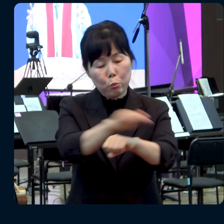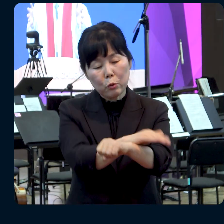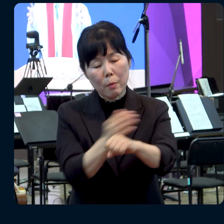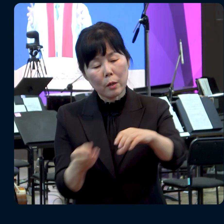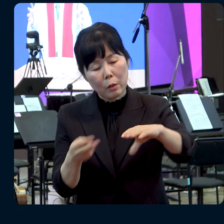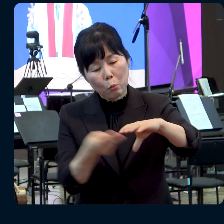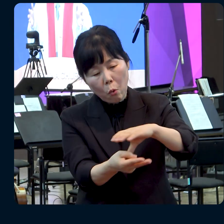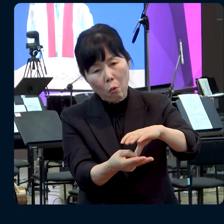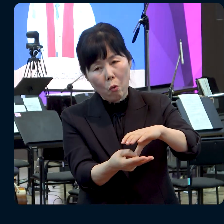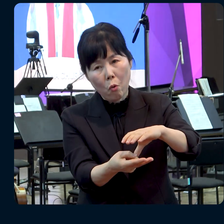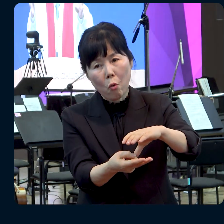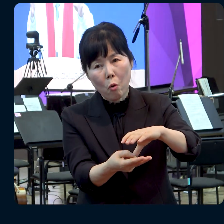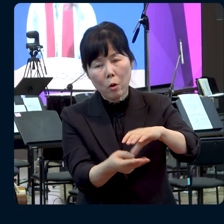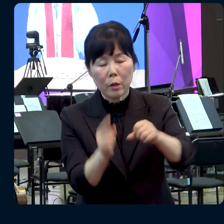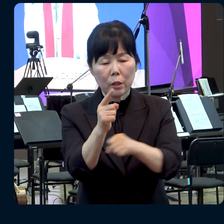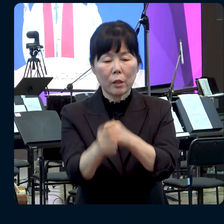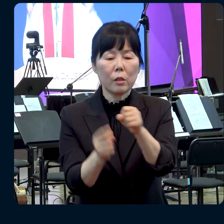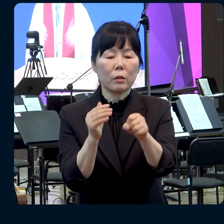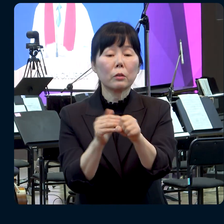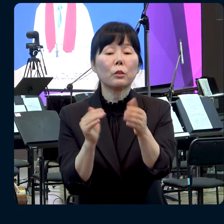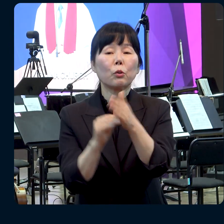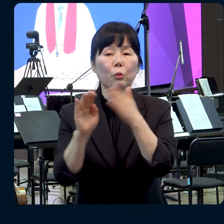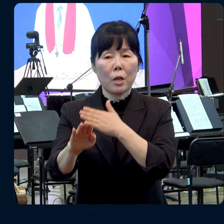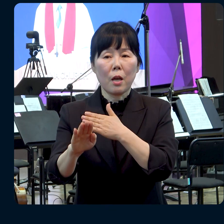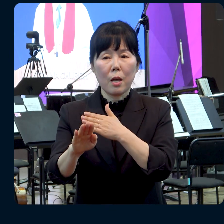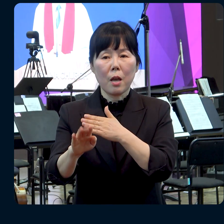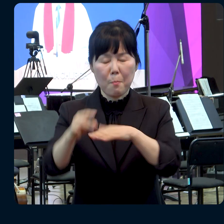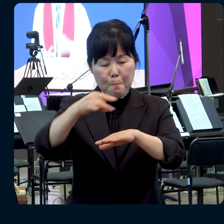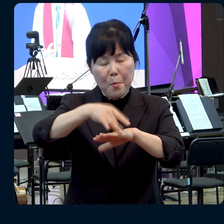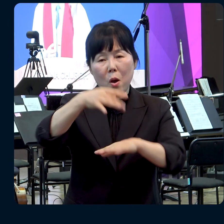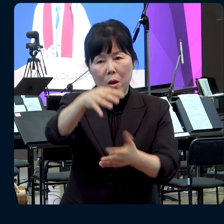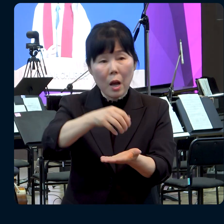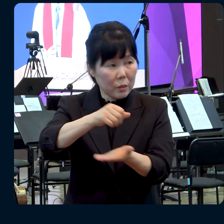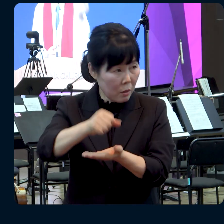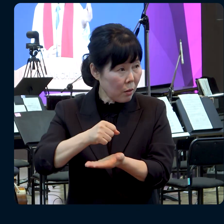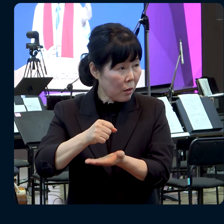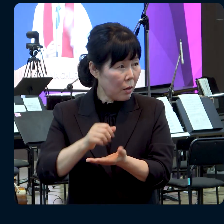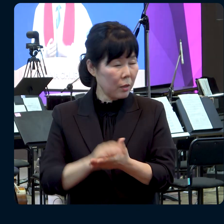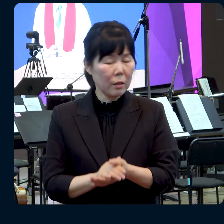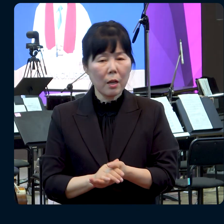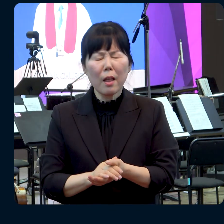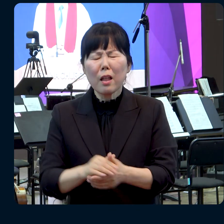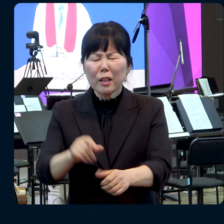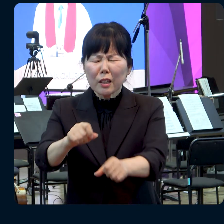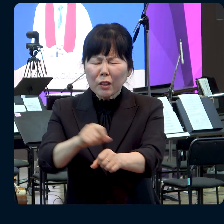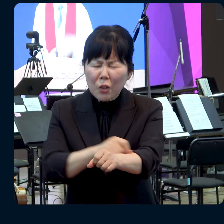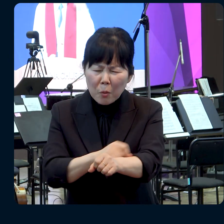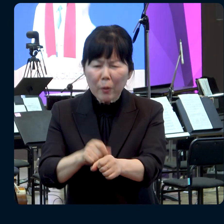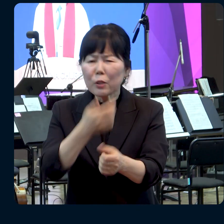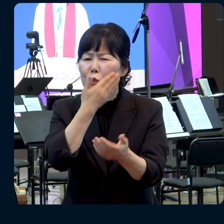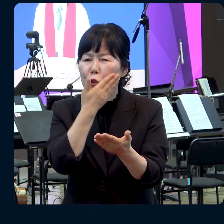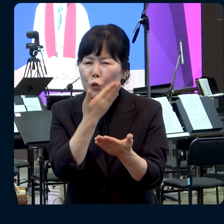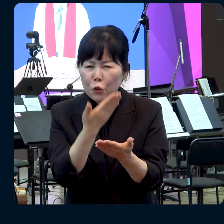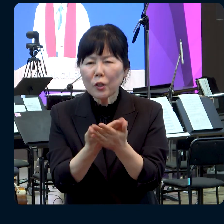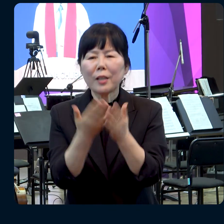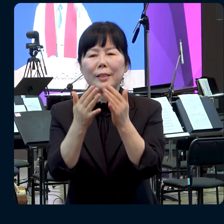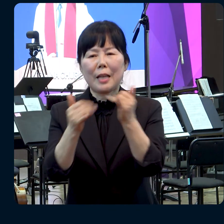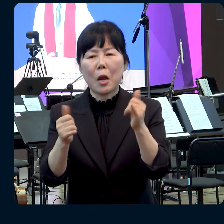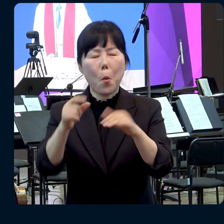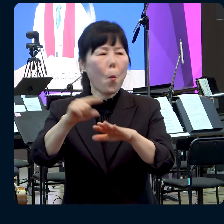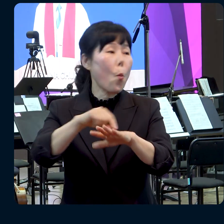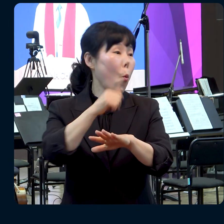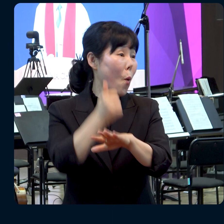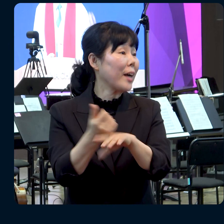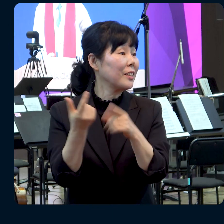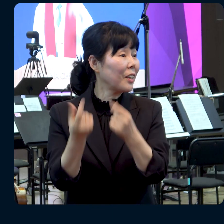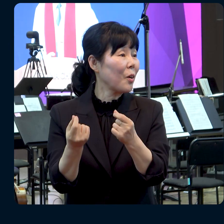넣어두기만 합니다. 그리고 1년 뒤에 그렇게 하는데, 그러나 특별히 중요한 사람일 경우, 왕과 같은 너무